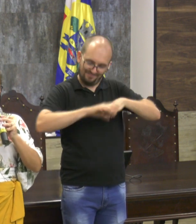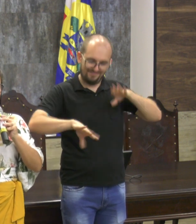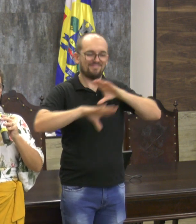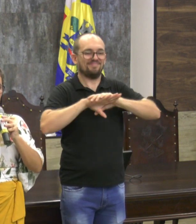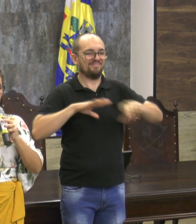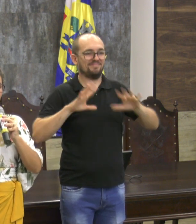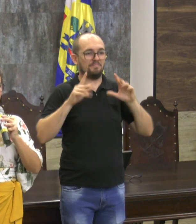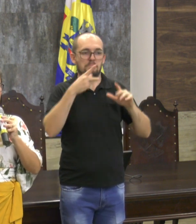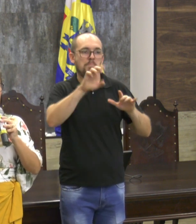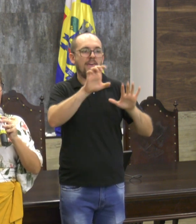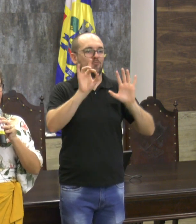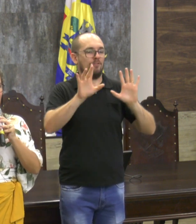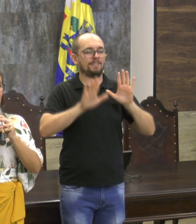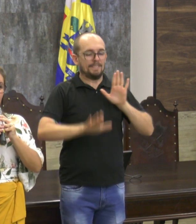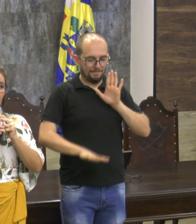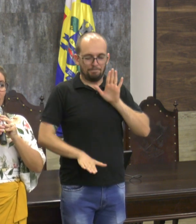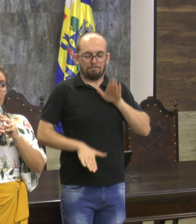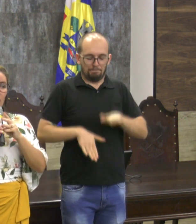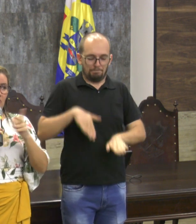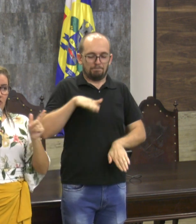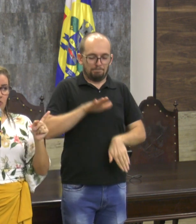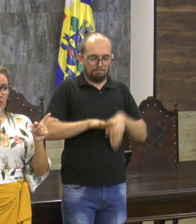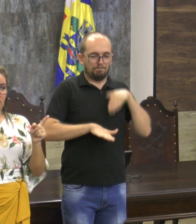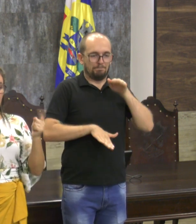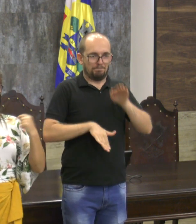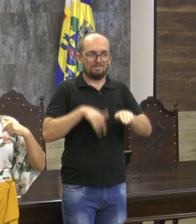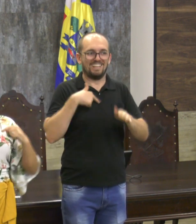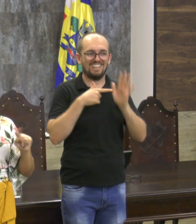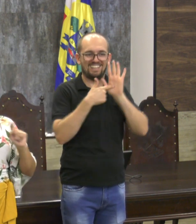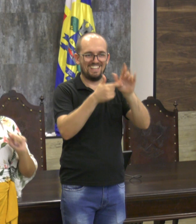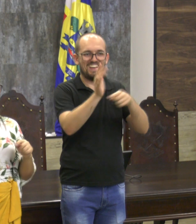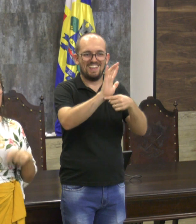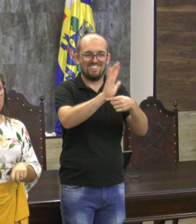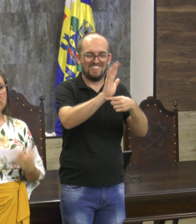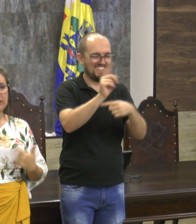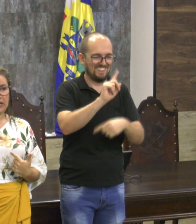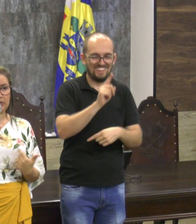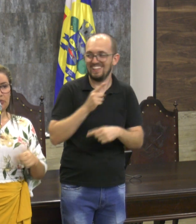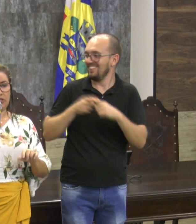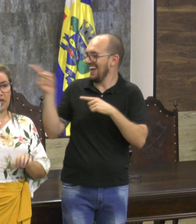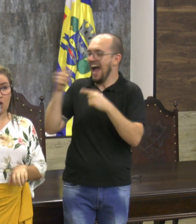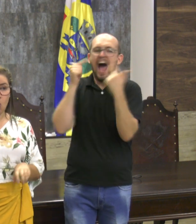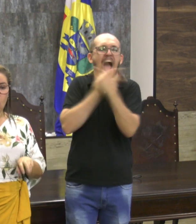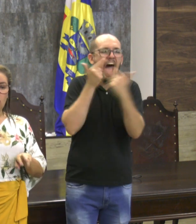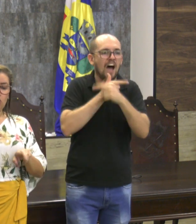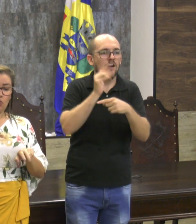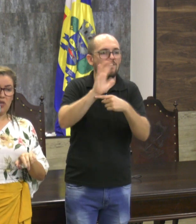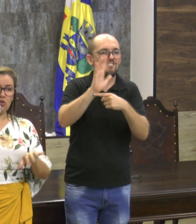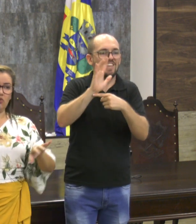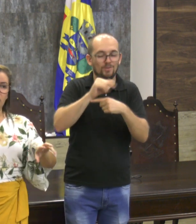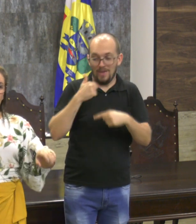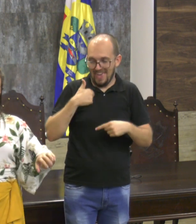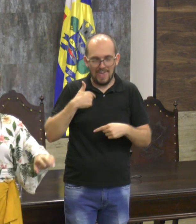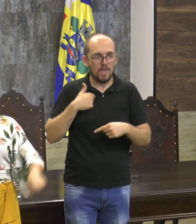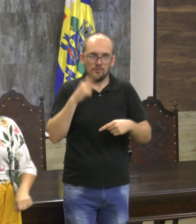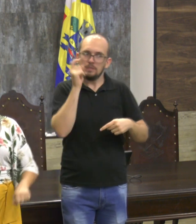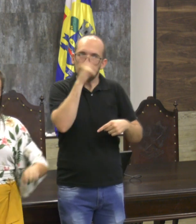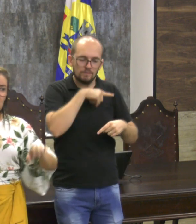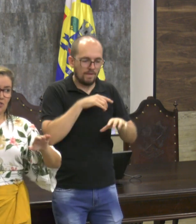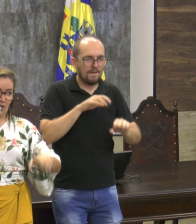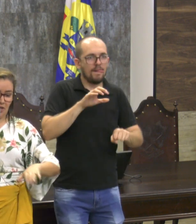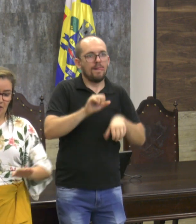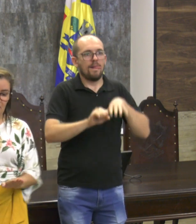fomos subindo. E aí, eu não vou pôr o vídeo para vocês, porque a minha coordenadora ficou dando risada, porque eu subindo com